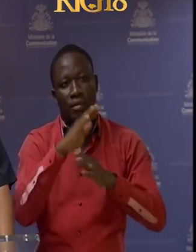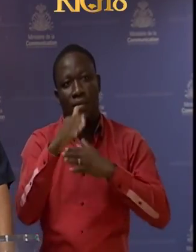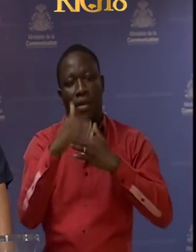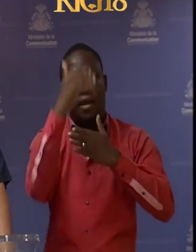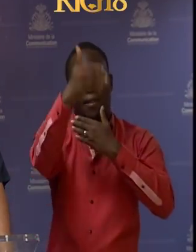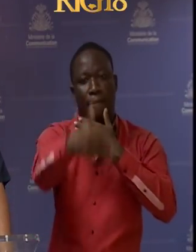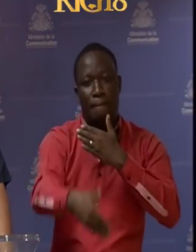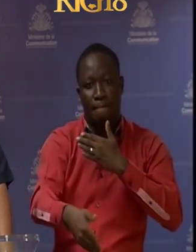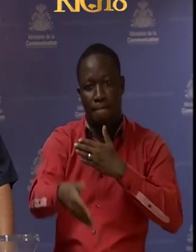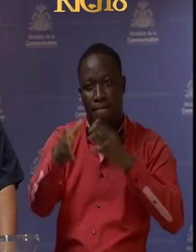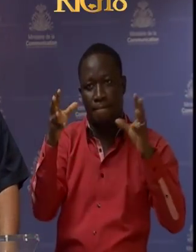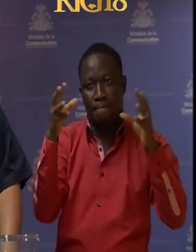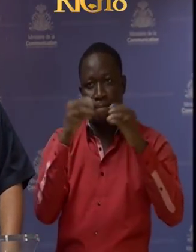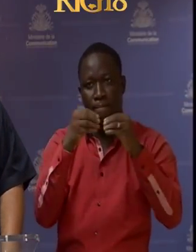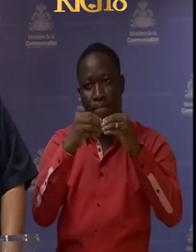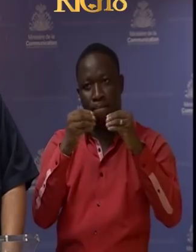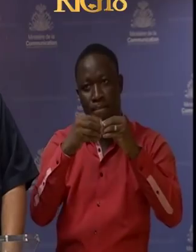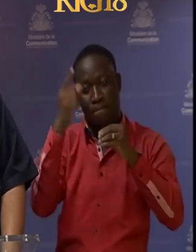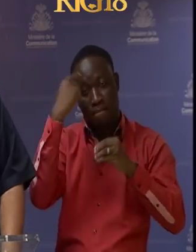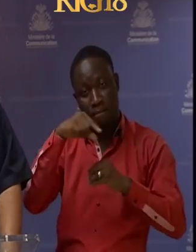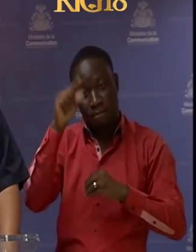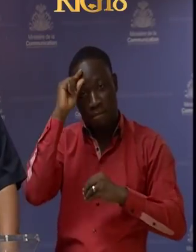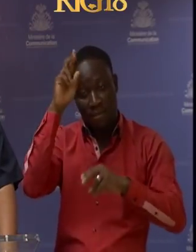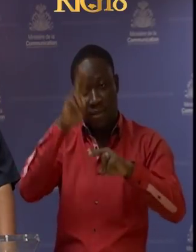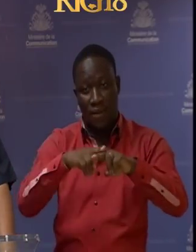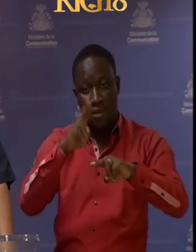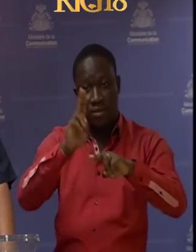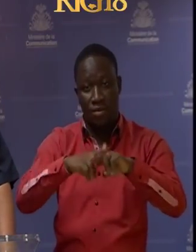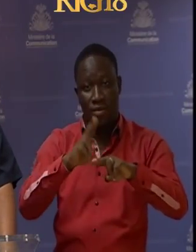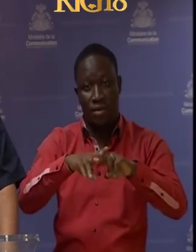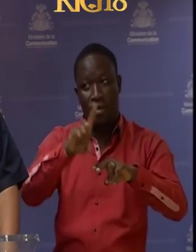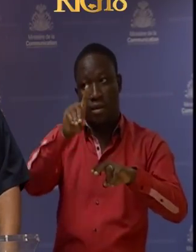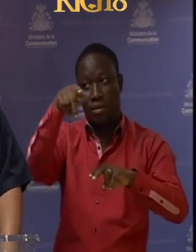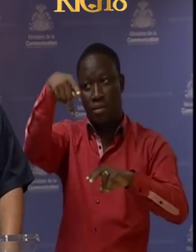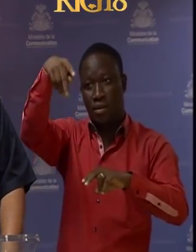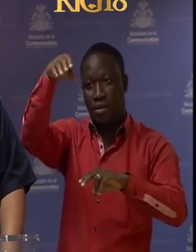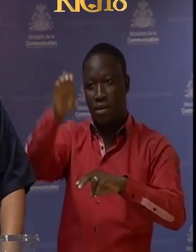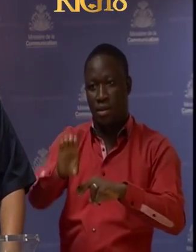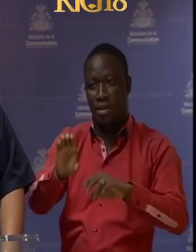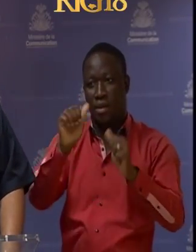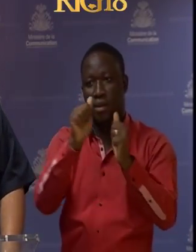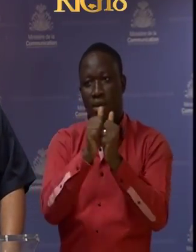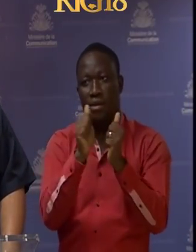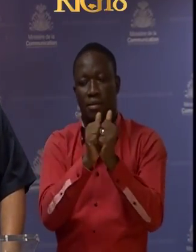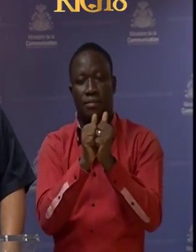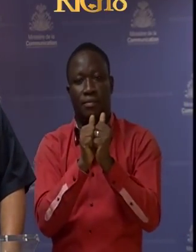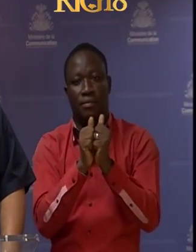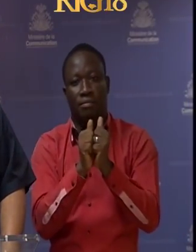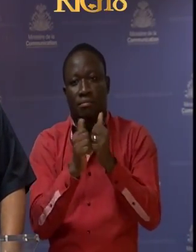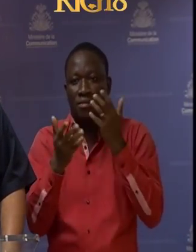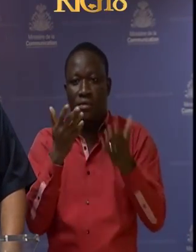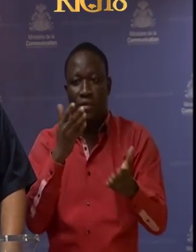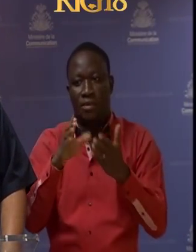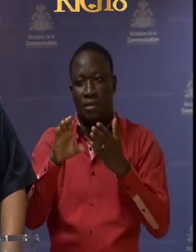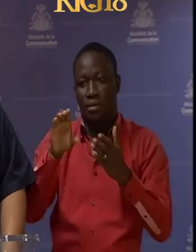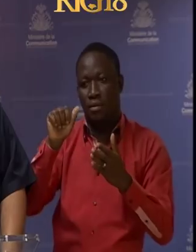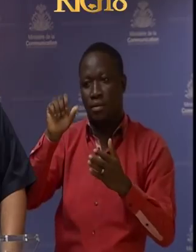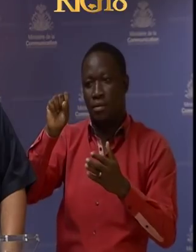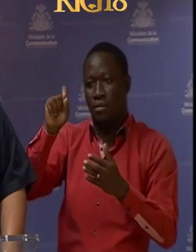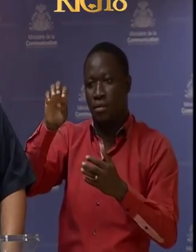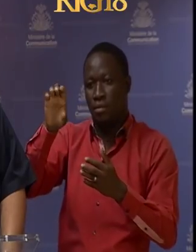après conseil de gouvernement nous t'al chita dans DPC avec quelques Kazek